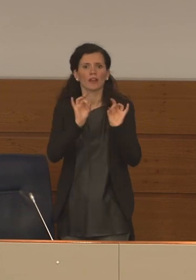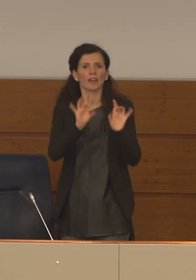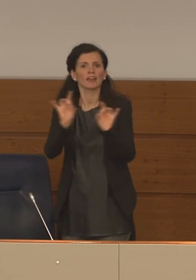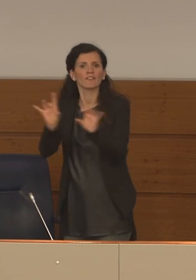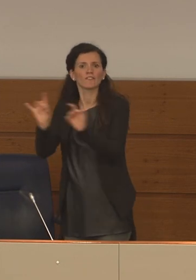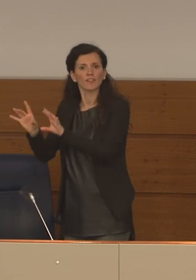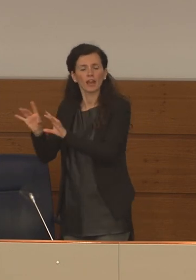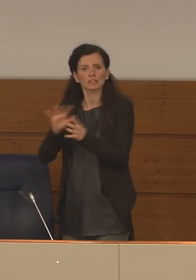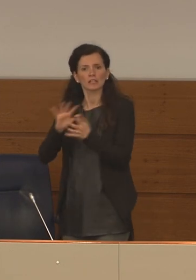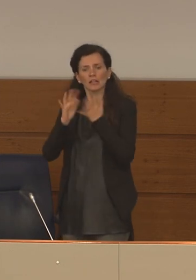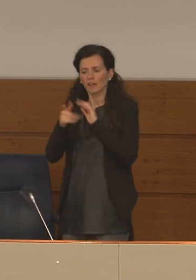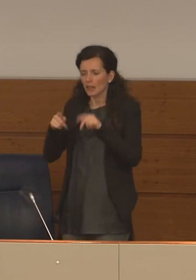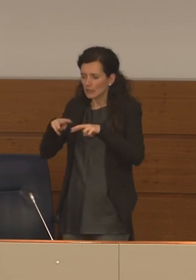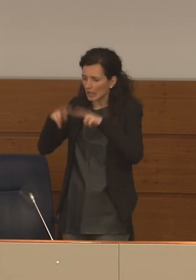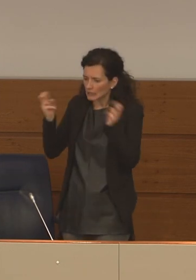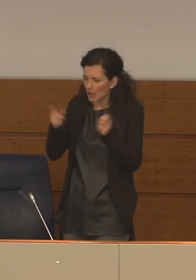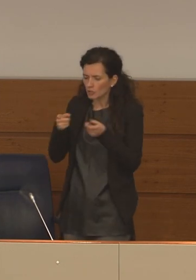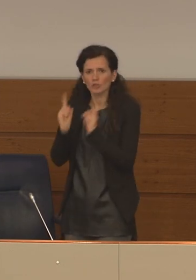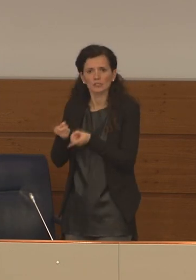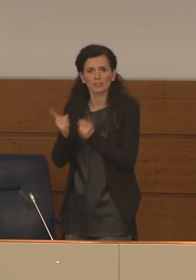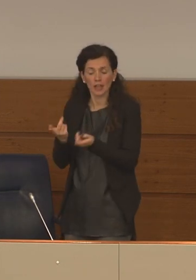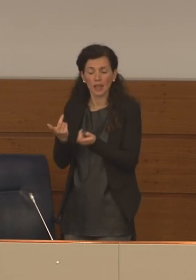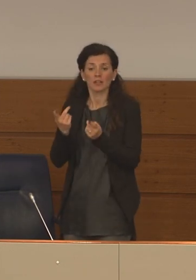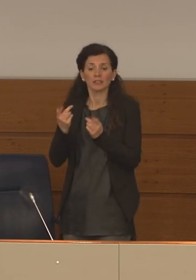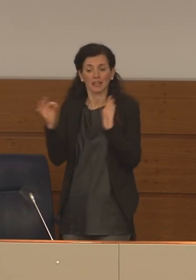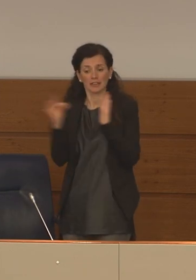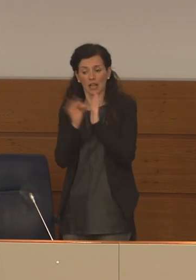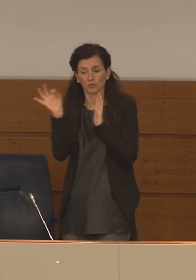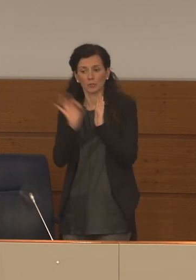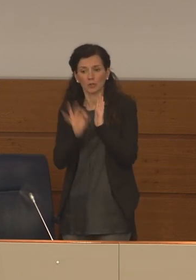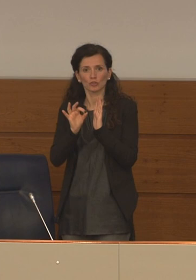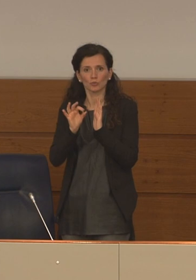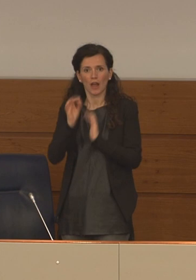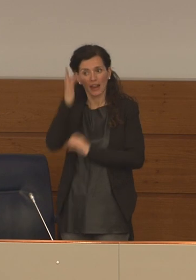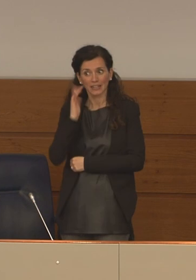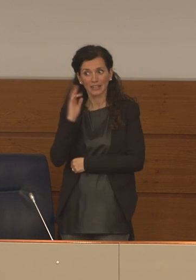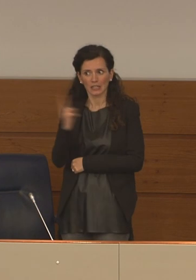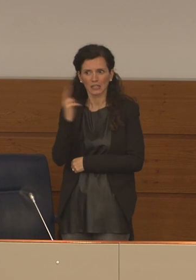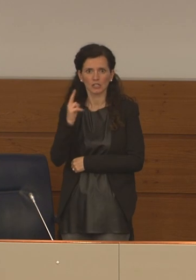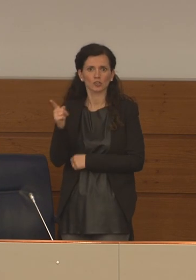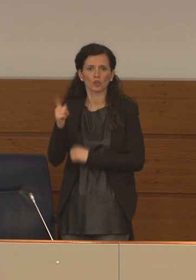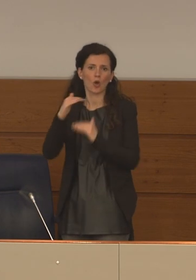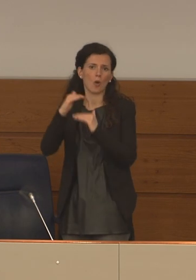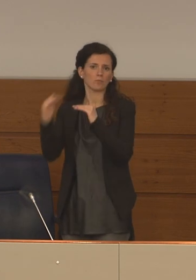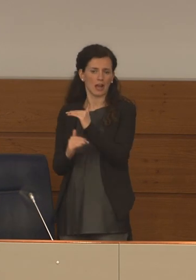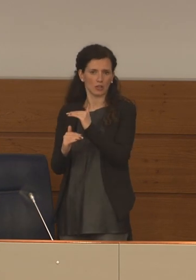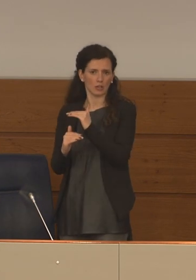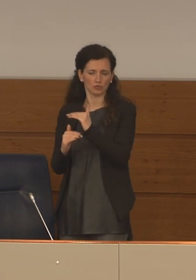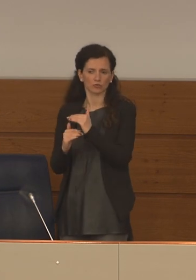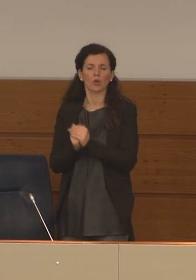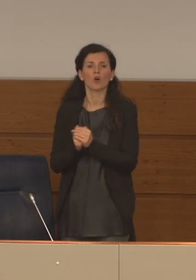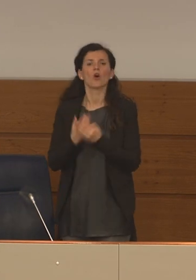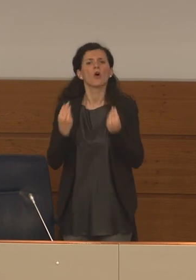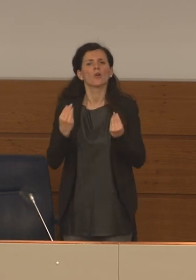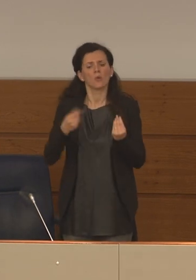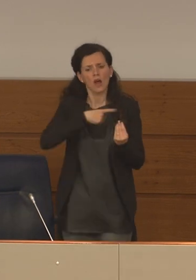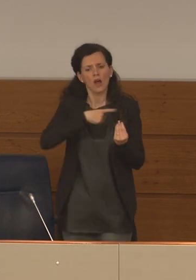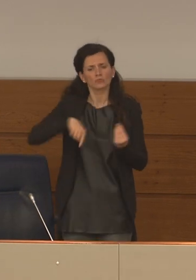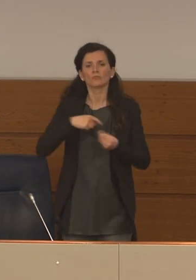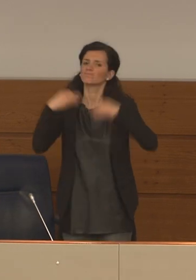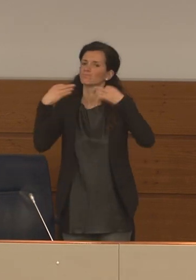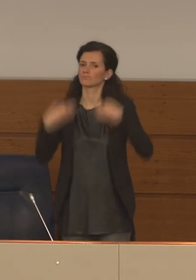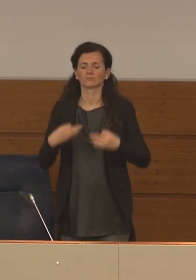per cui altrimenti il tasto di mentalità sarebbe molto più basso allora noi effettivamente quando abbiamo deciso di fare i